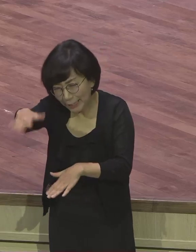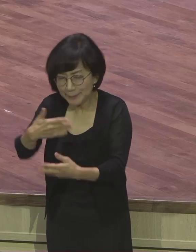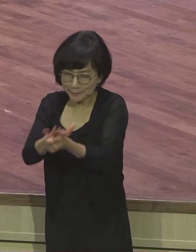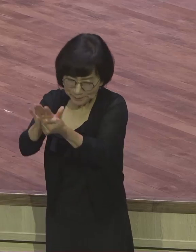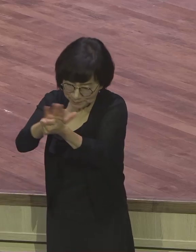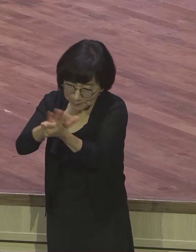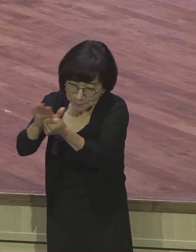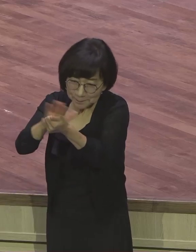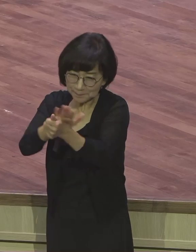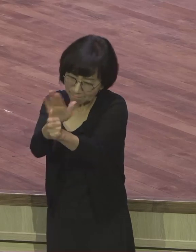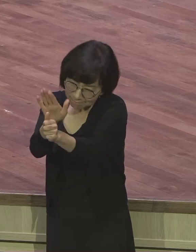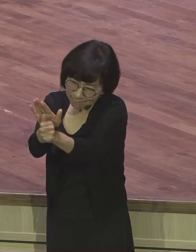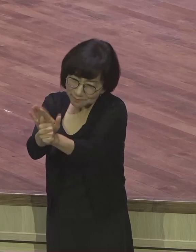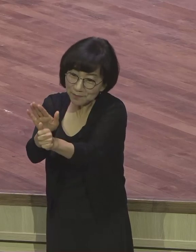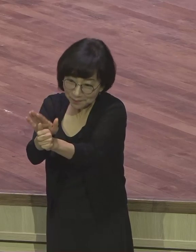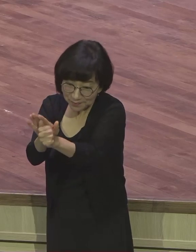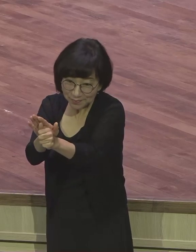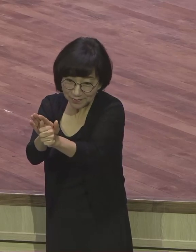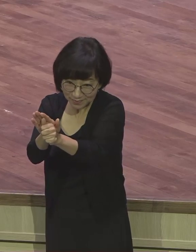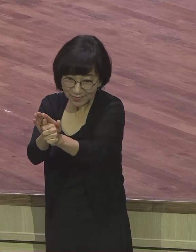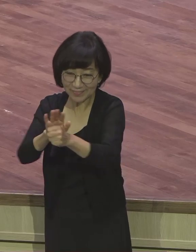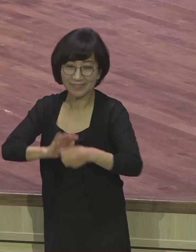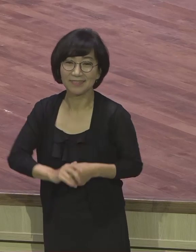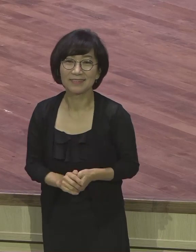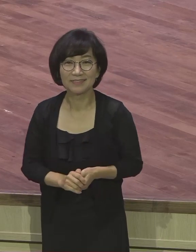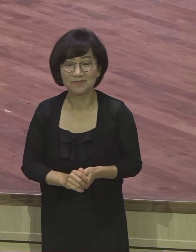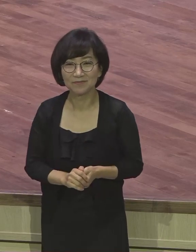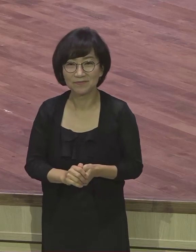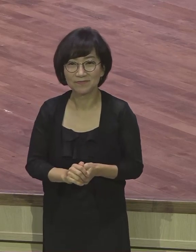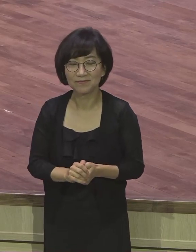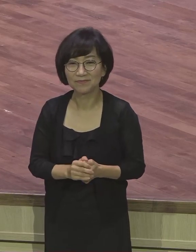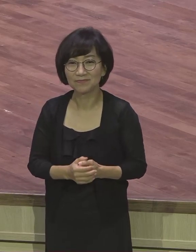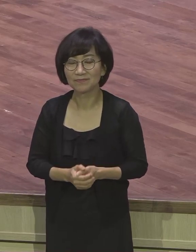격려하고 용기 심어주는 사람, 이 바나바 역할.